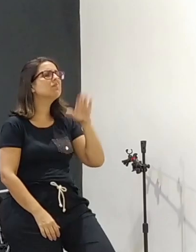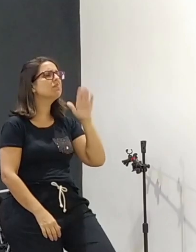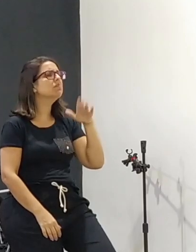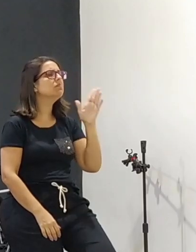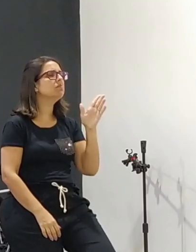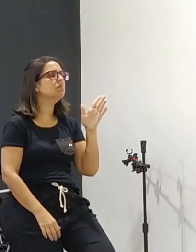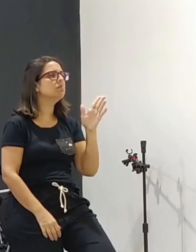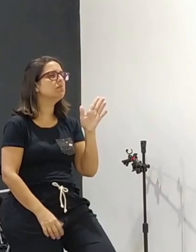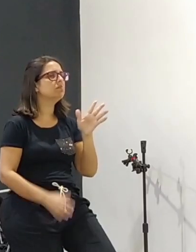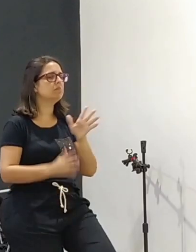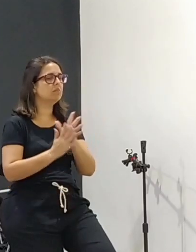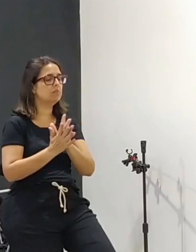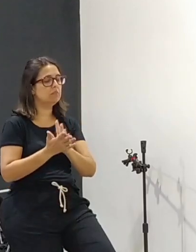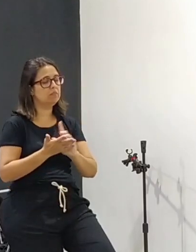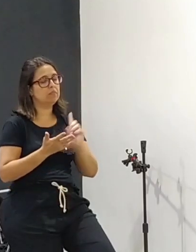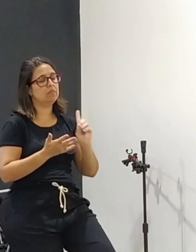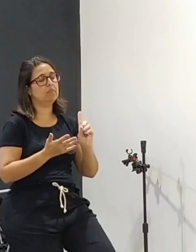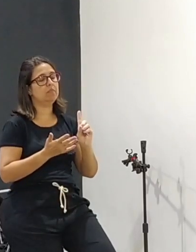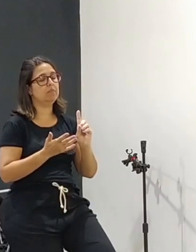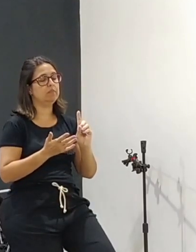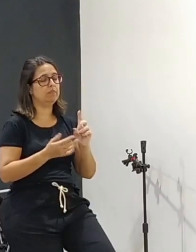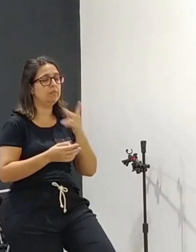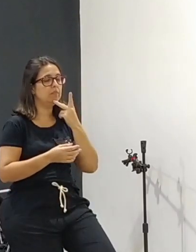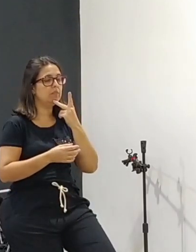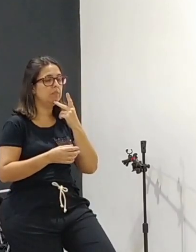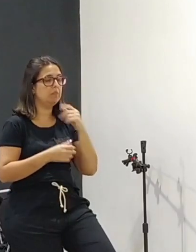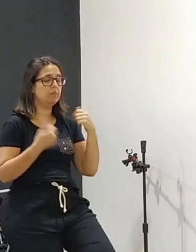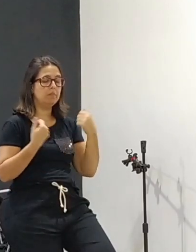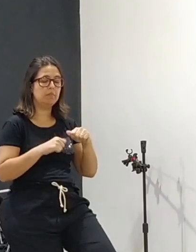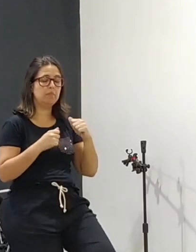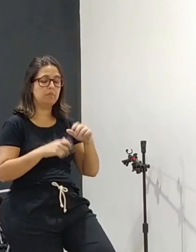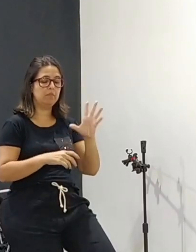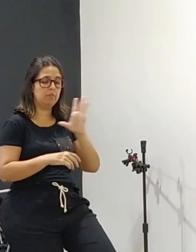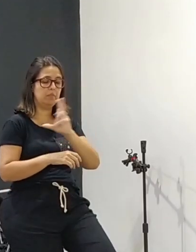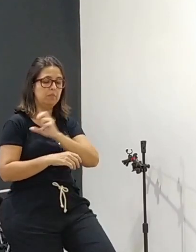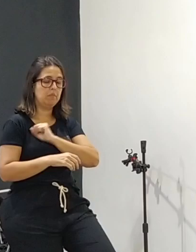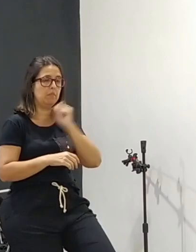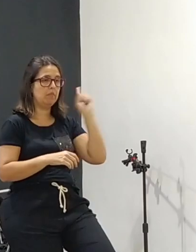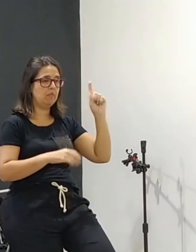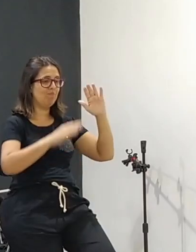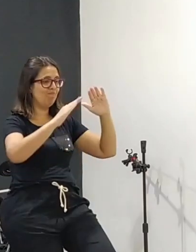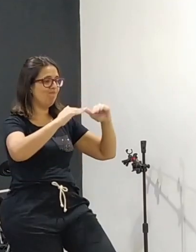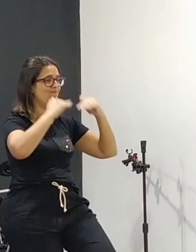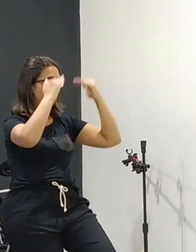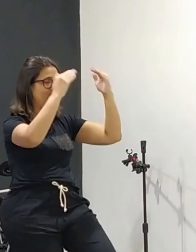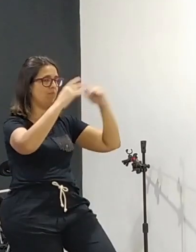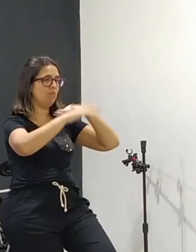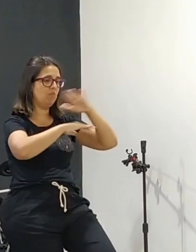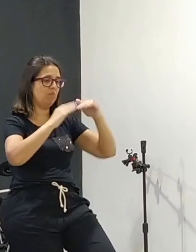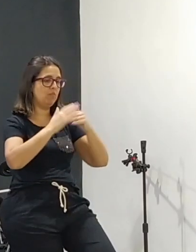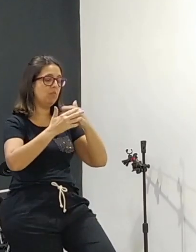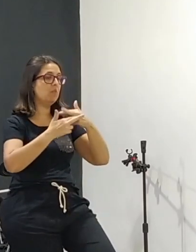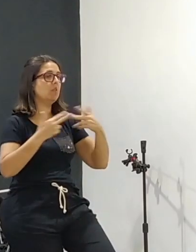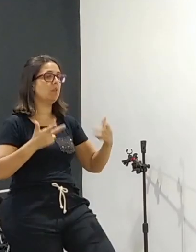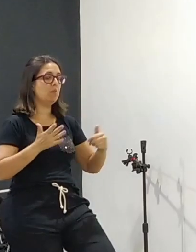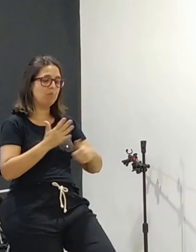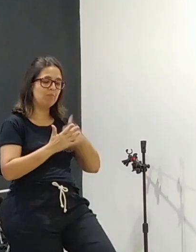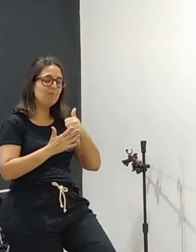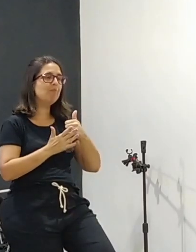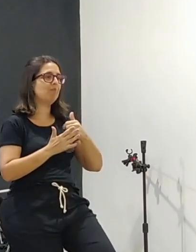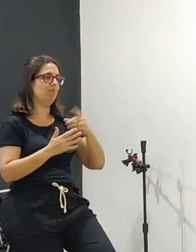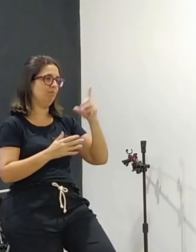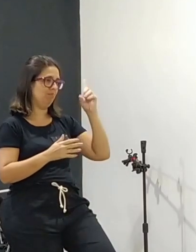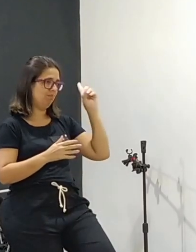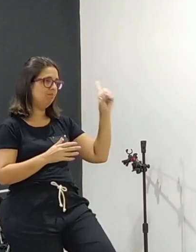A Bíblia diz que nós temos que amar a Deus acima de todas as coisas. Deus tem que estar em primeiro lugar na nossa vida, acima de